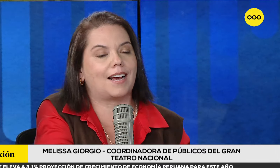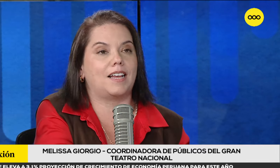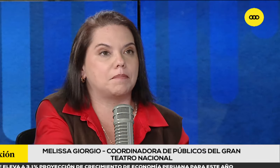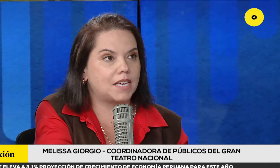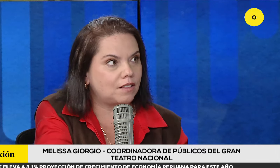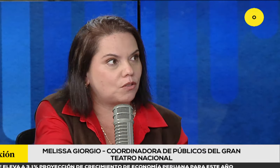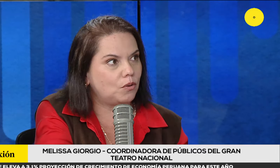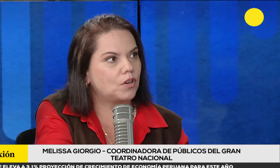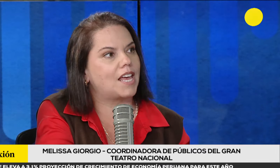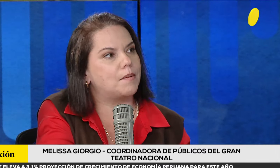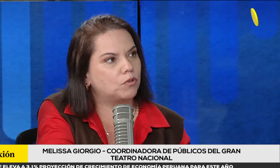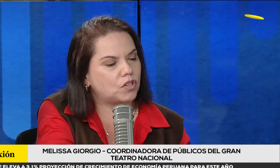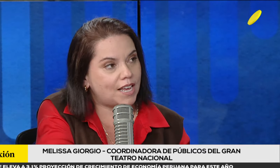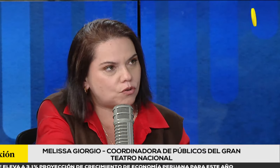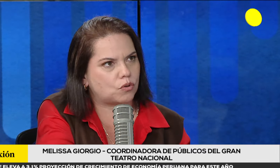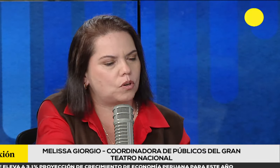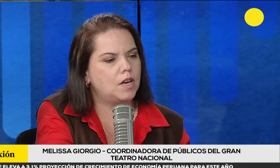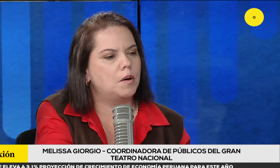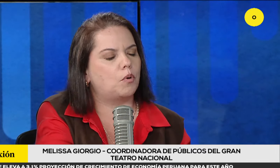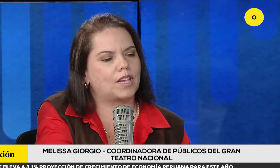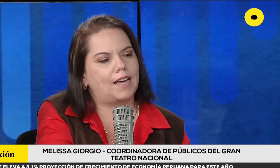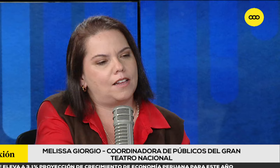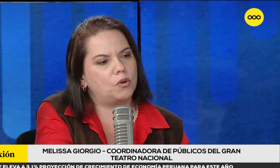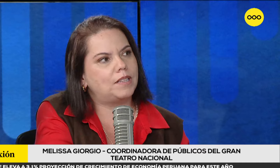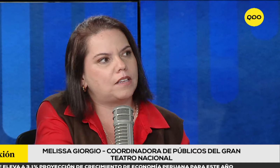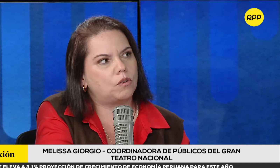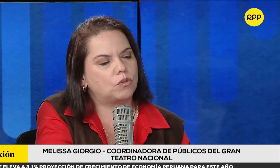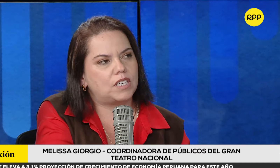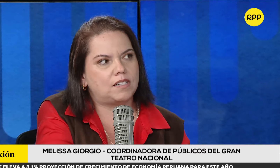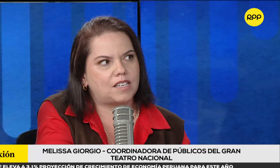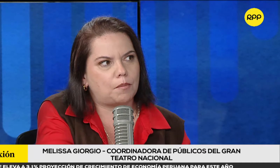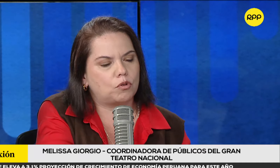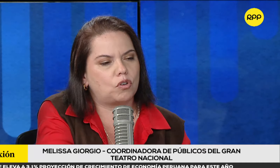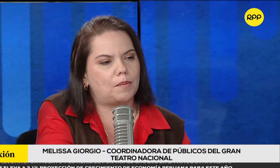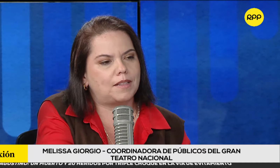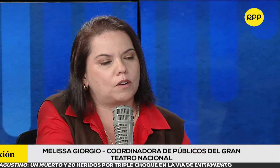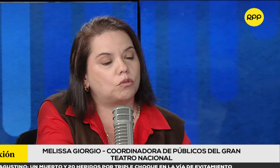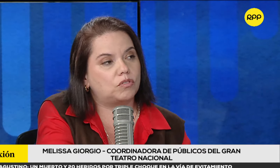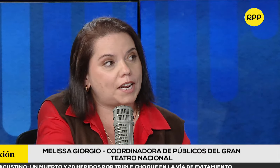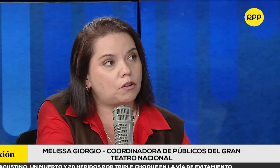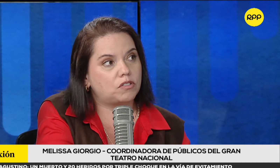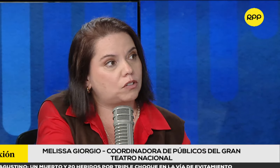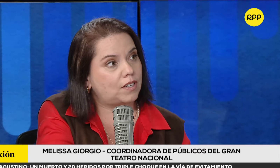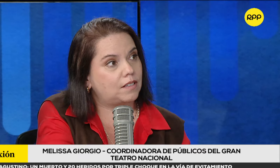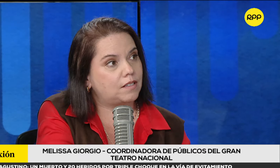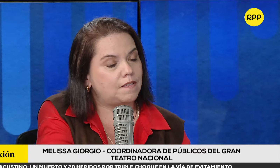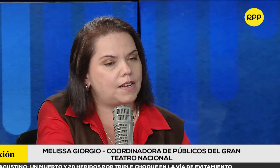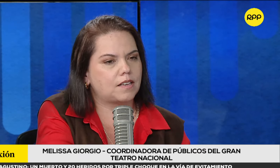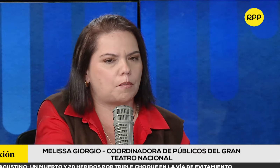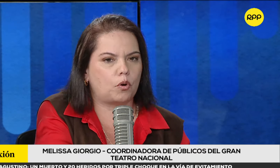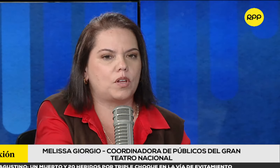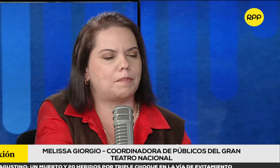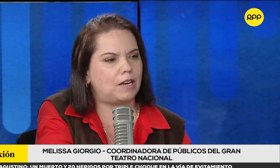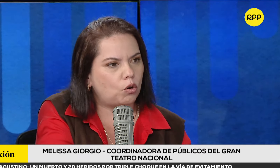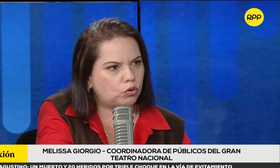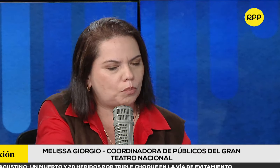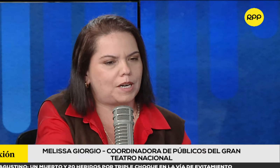escalamiento que hemos hecho. Porque en el año 22 iniciamos solamente con tres conciertos accesibles a modo de piloto para